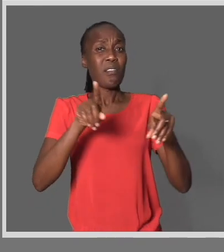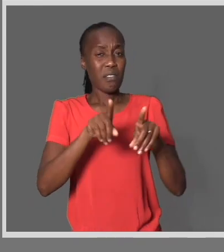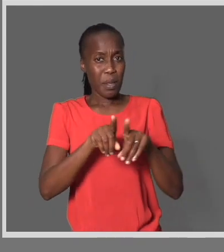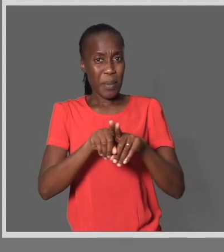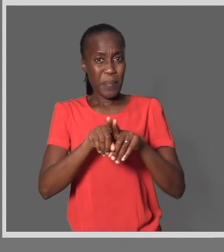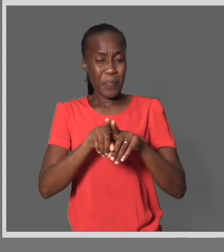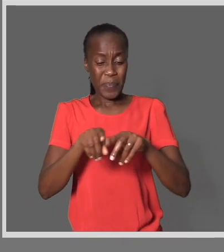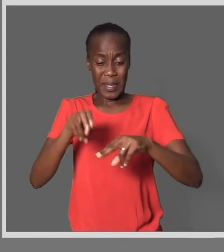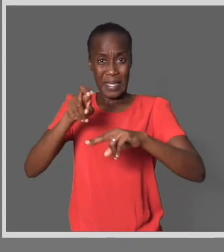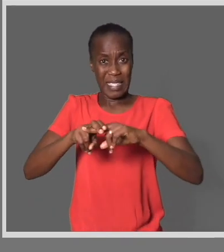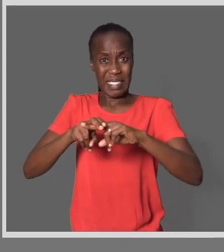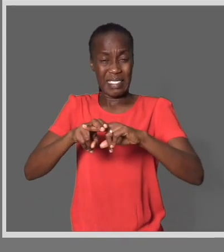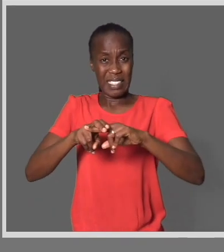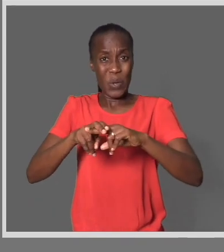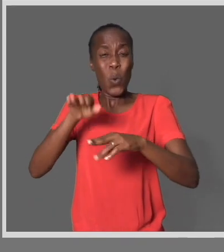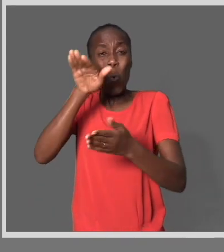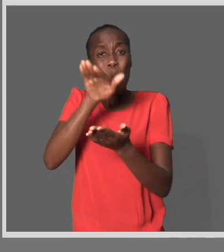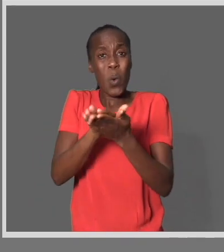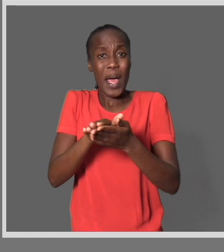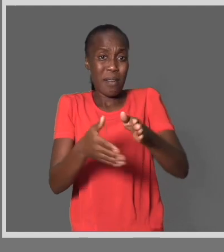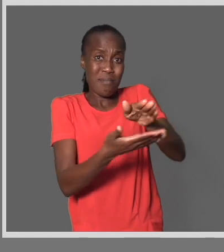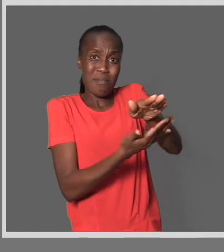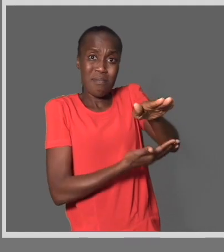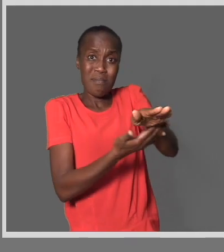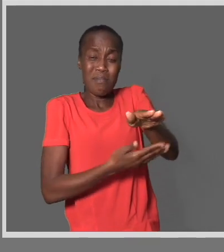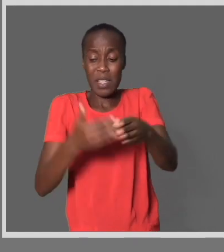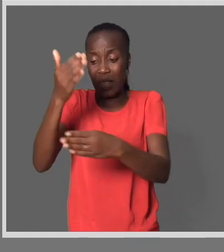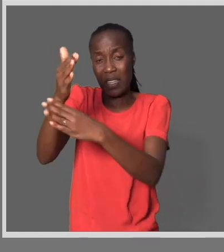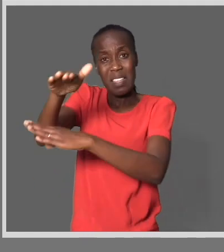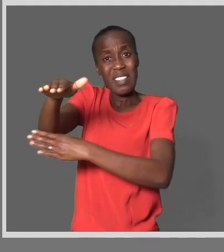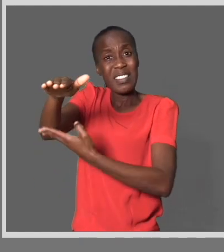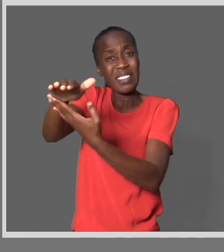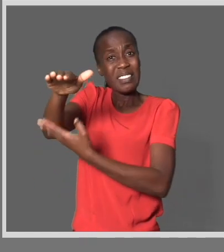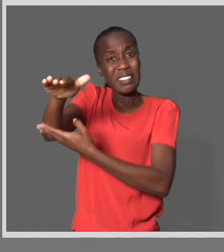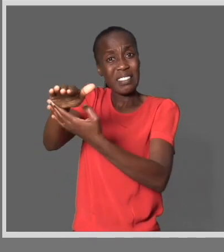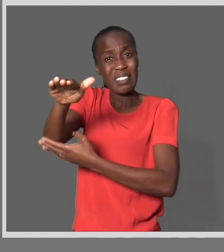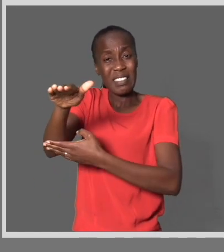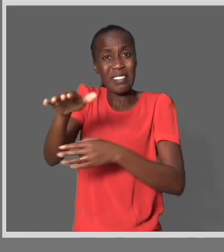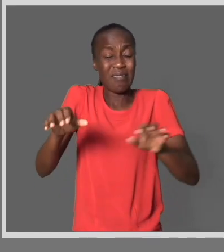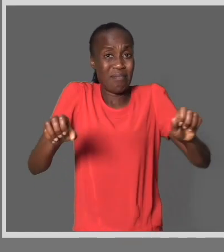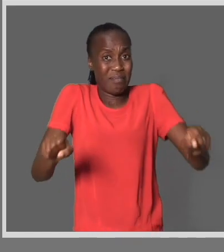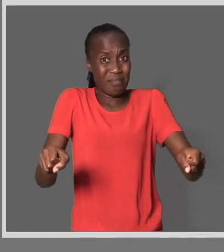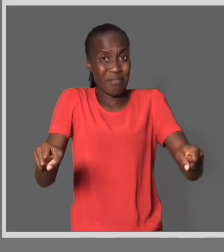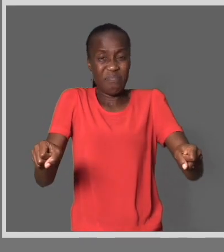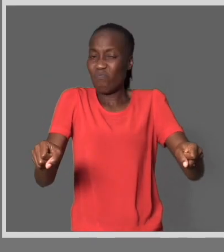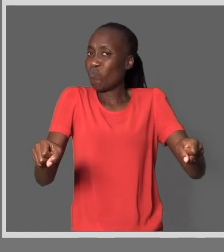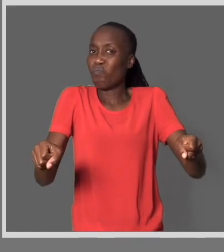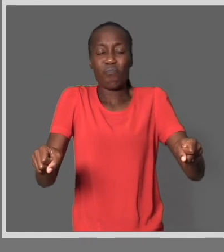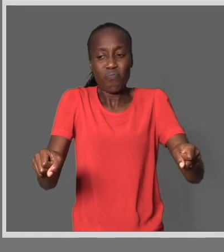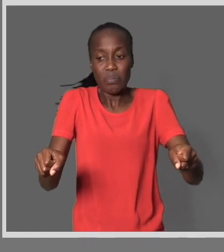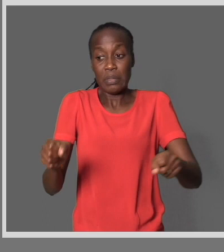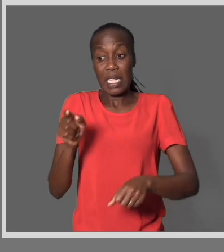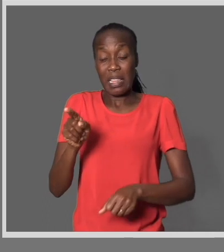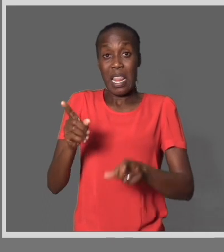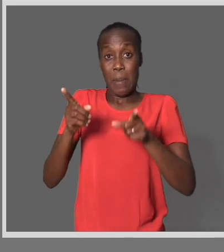temos aqui o encosto para os braços, que, neste caso, nela não vai servir de nada, porque ela tem que ficar com os braços pendurados.